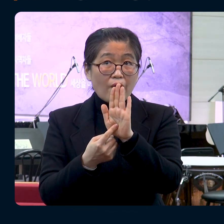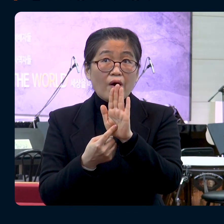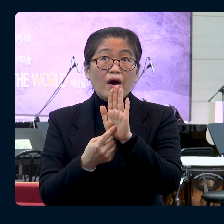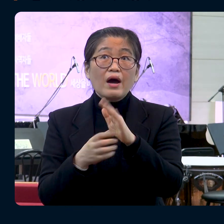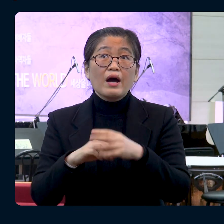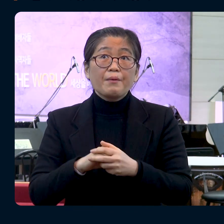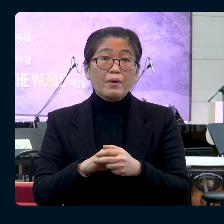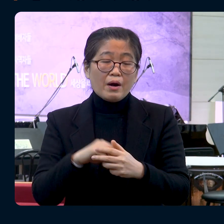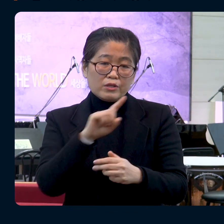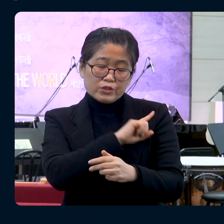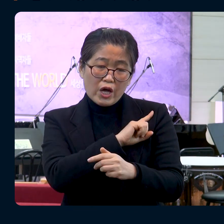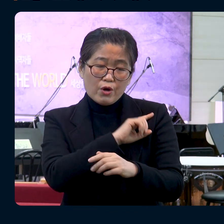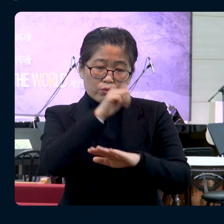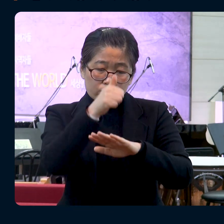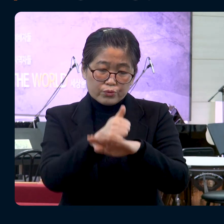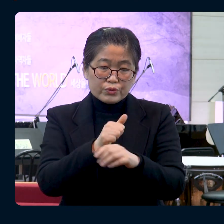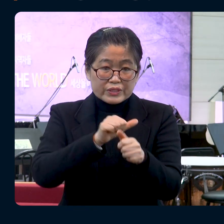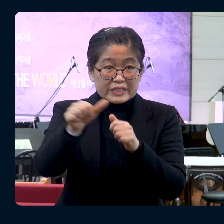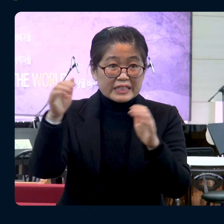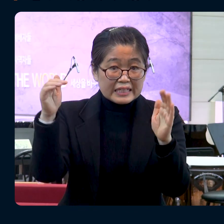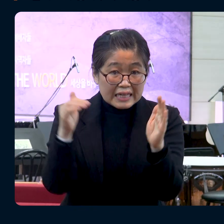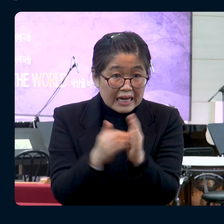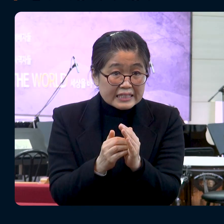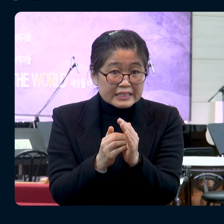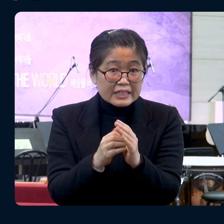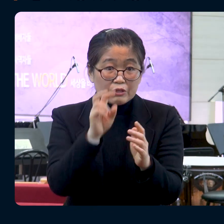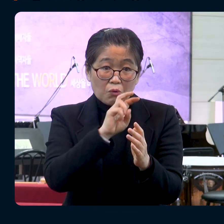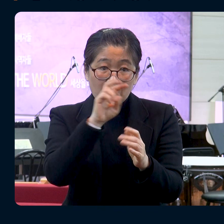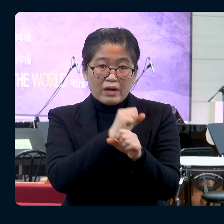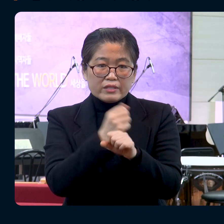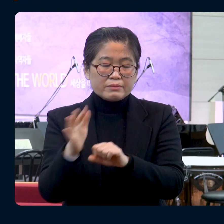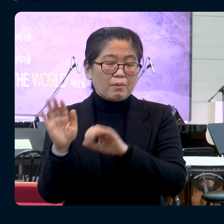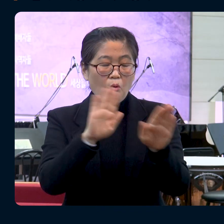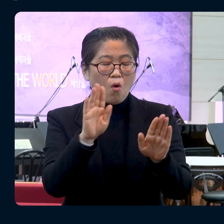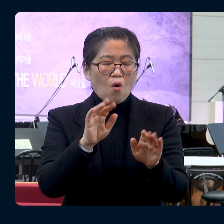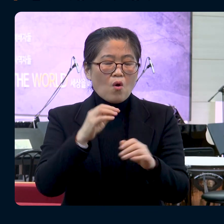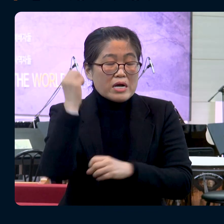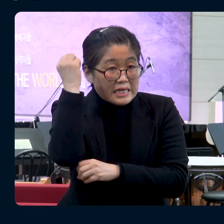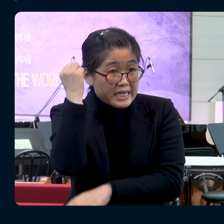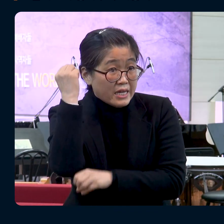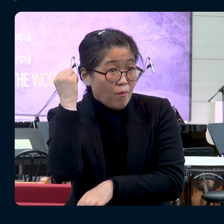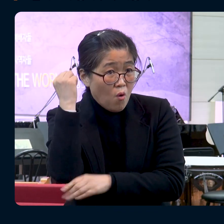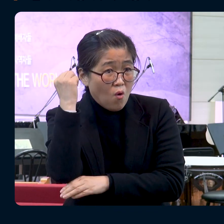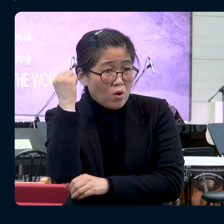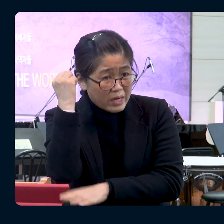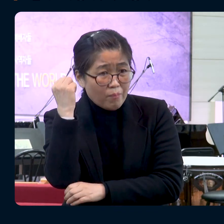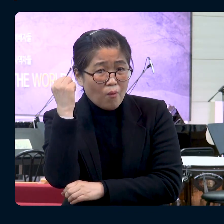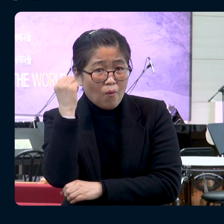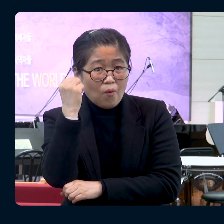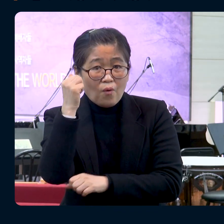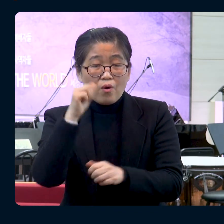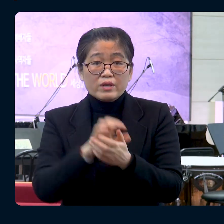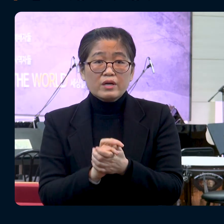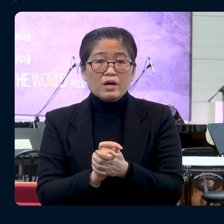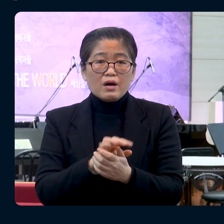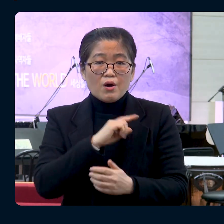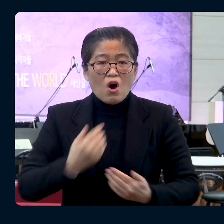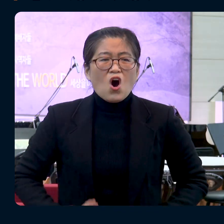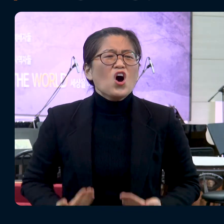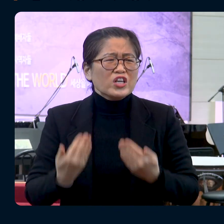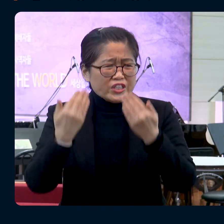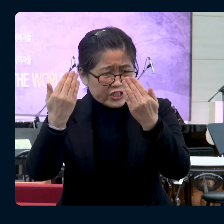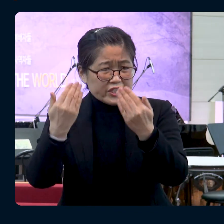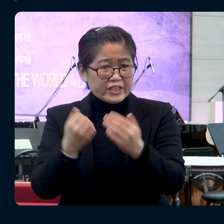포장해가지고 최우승이 얻기까지 승리였죠. 아니요, 기본이 뭐냐? 섬기는 거예요. 기본이 뭐냐? 희생하는 거예요. 그게